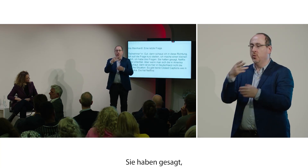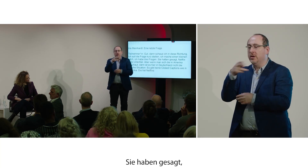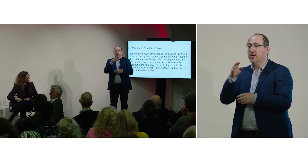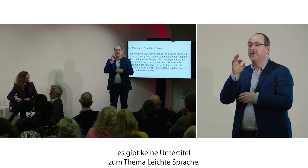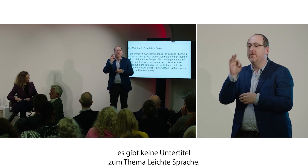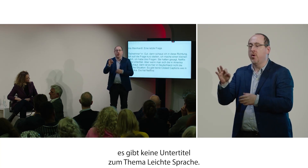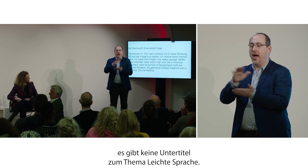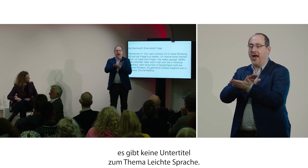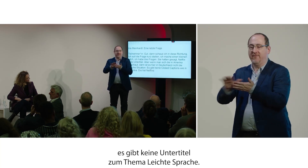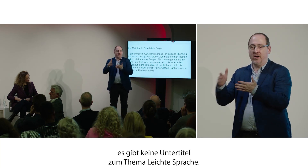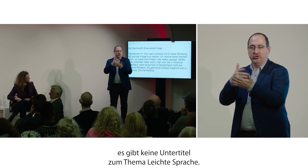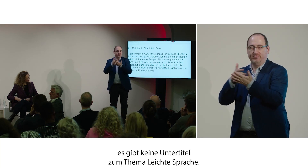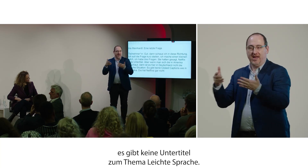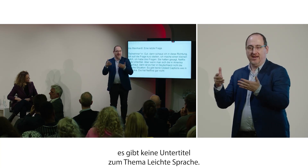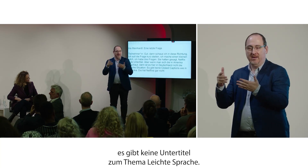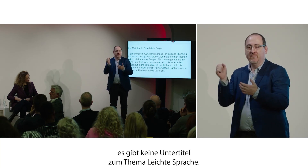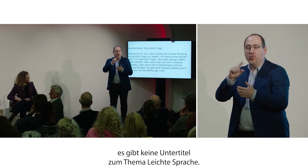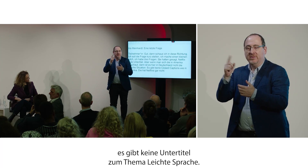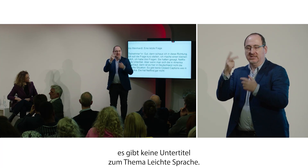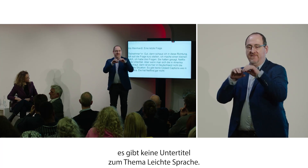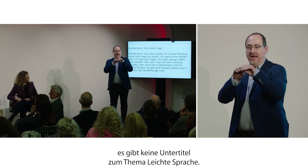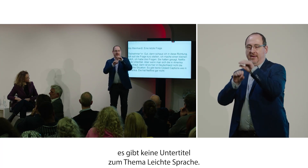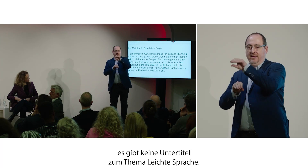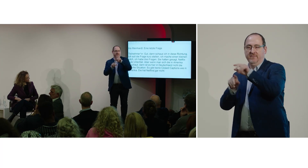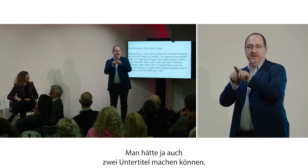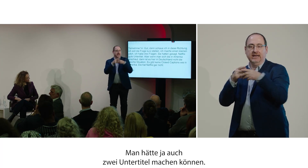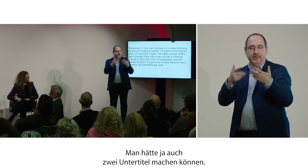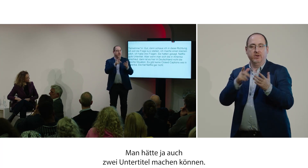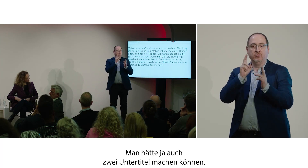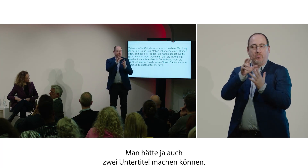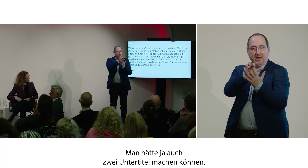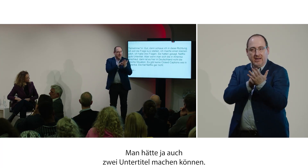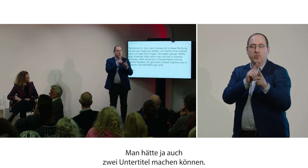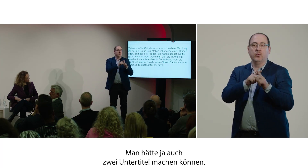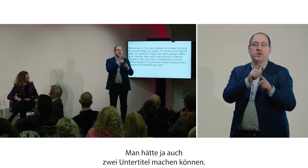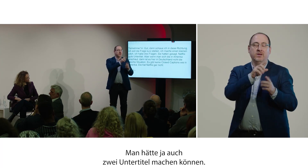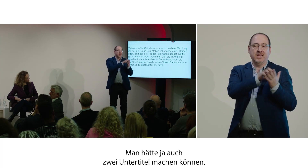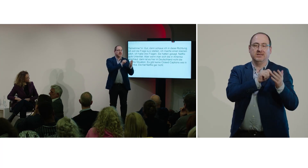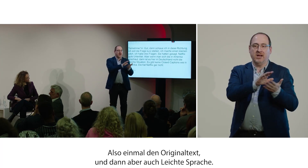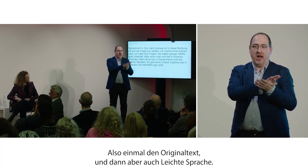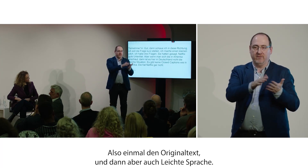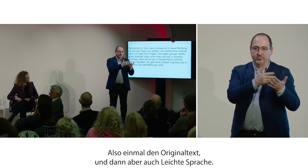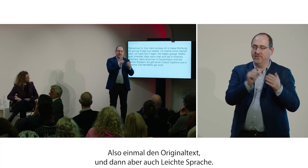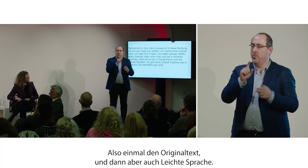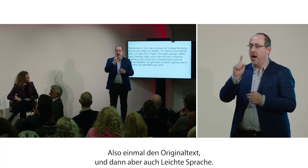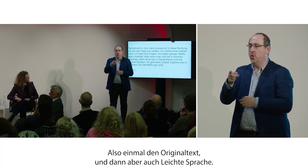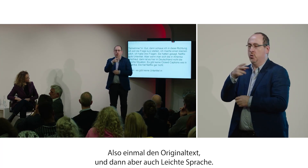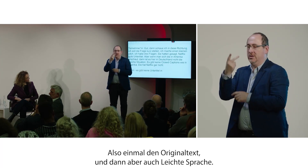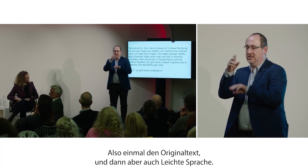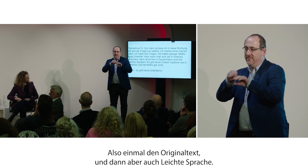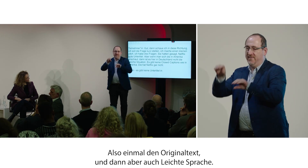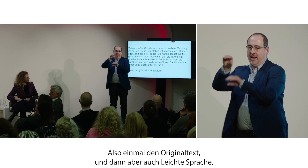es gibt keine Untertitel zum Thema leichte Sprache. Man hätte ja auch zwei Untertitel machen können. Also einmal wirklich den